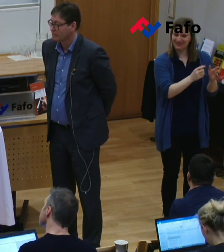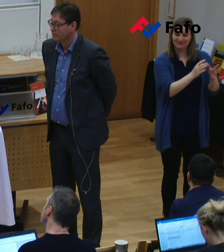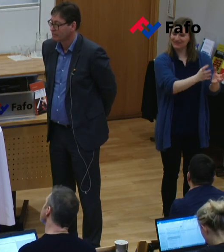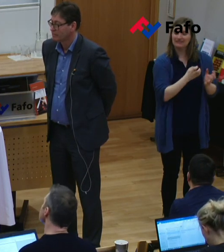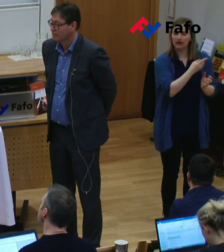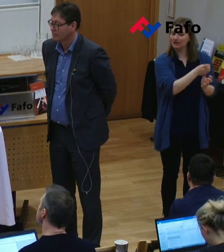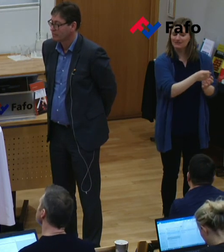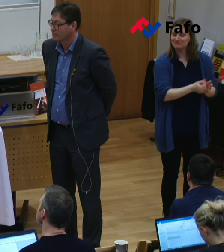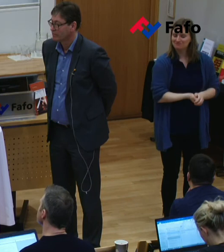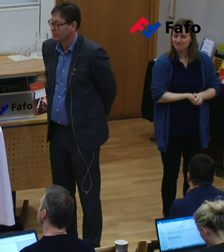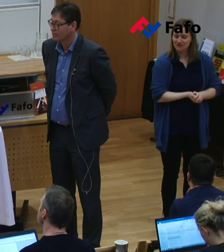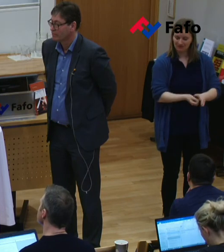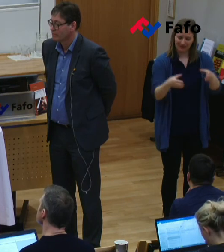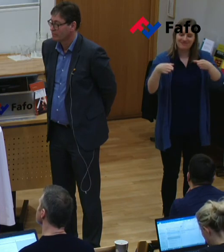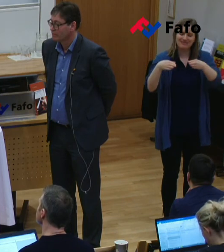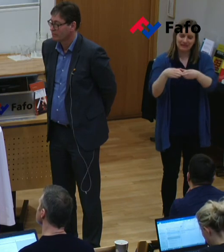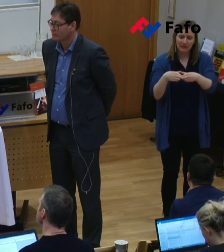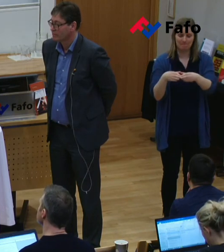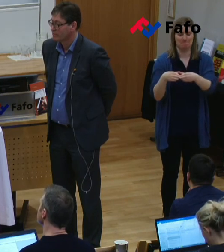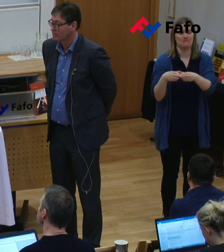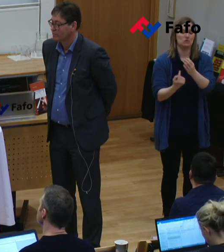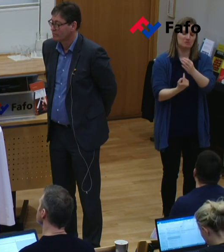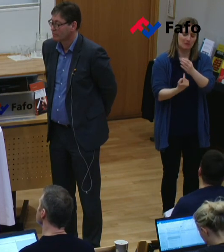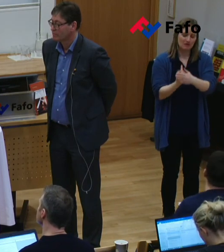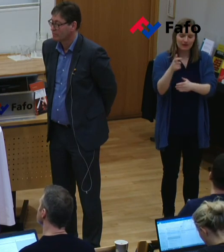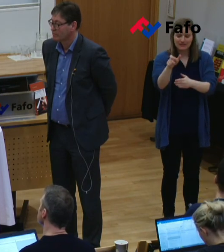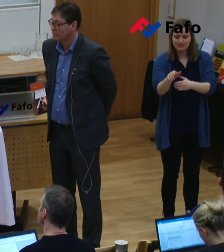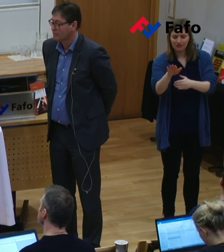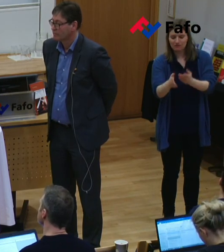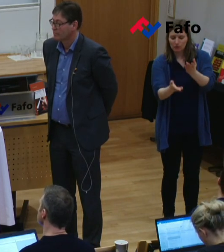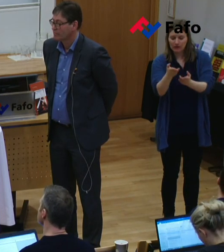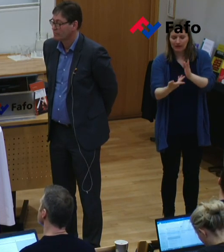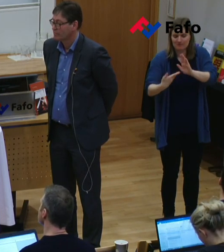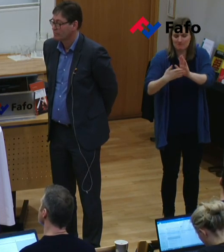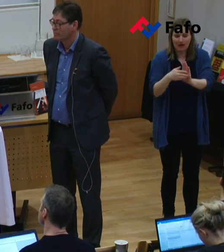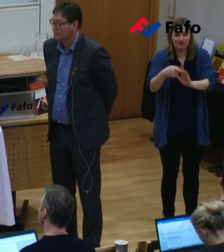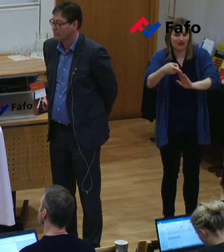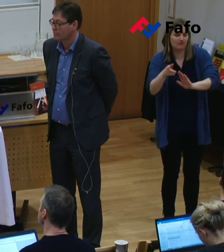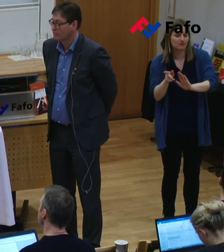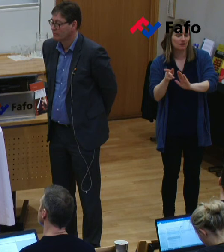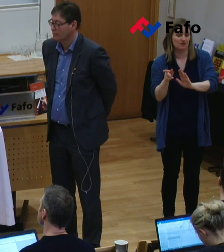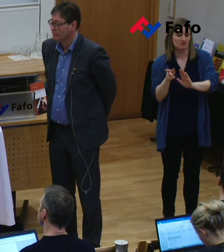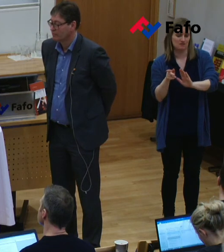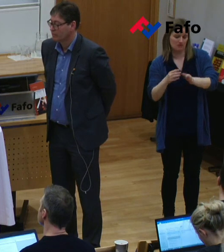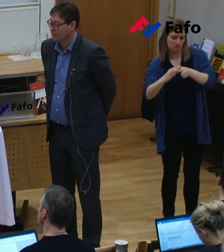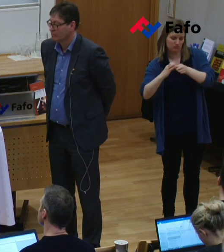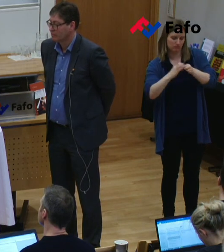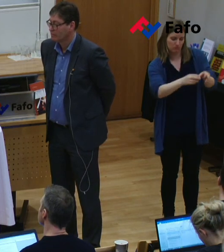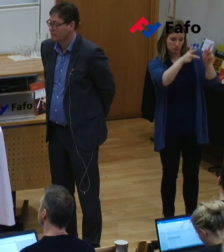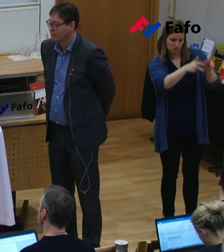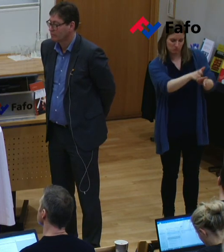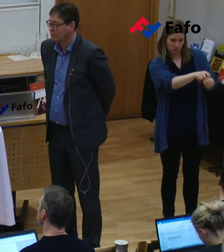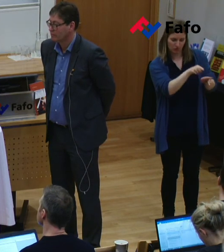trenger. Det teamet, og det spesialistens vurdering sammen med de andre, og inn mot brukeren der den